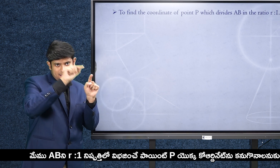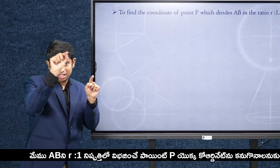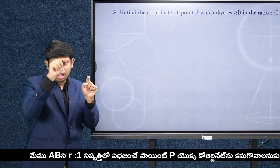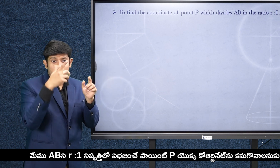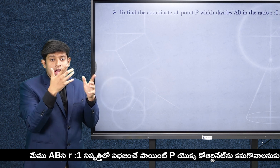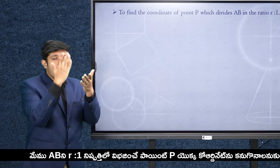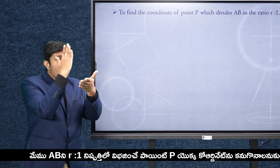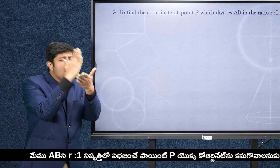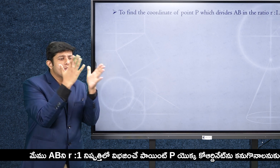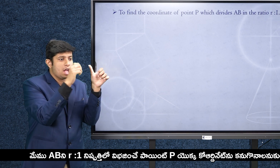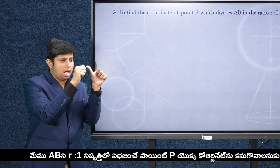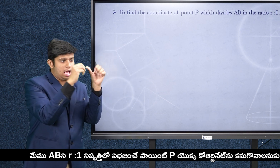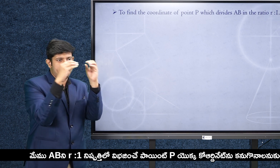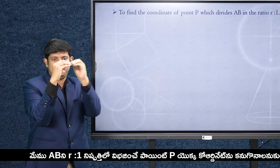కోఆర్డినేట్ ను